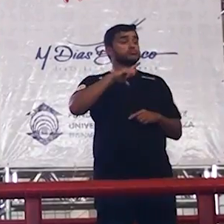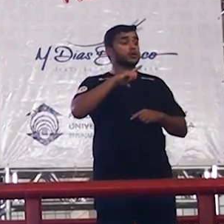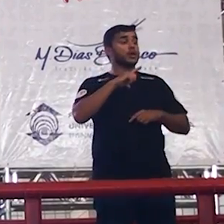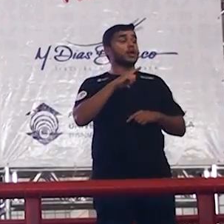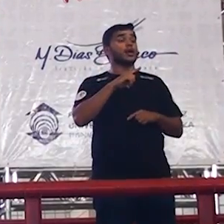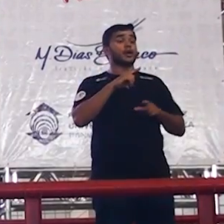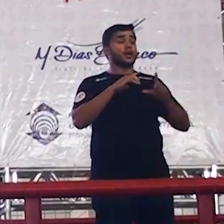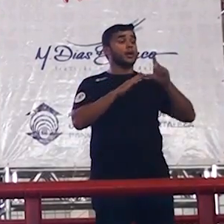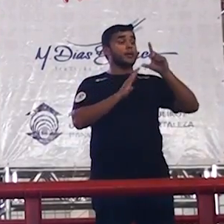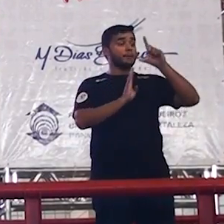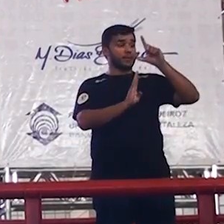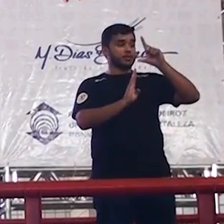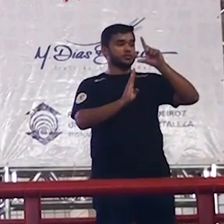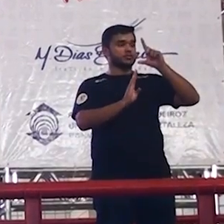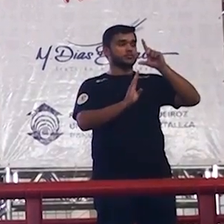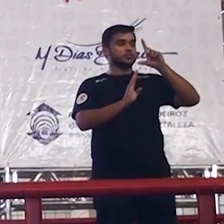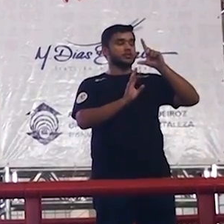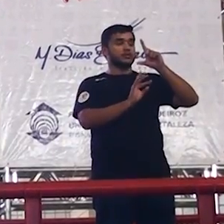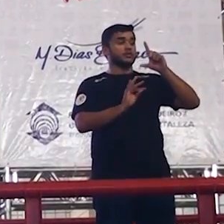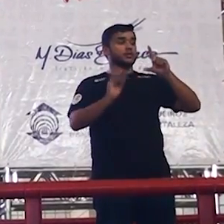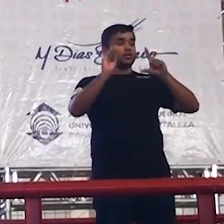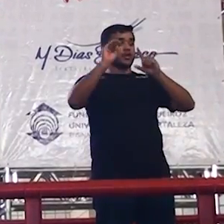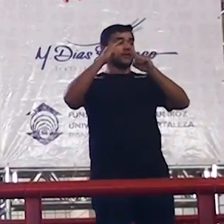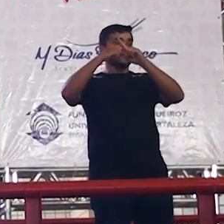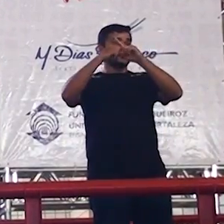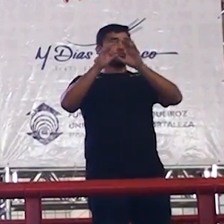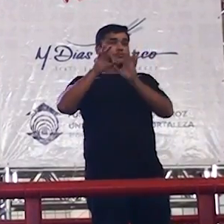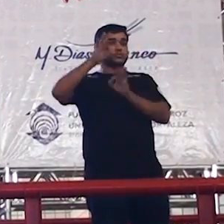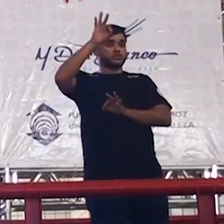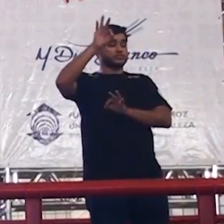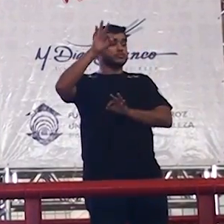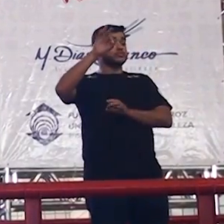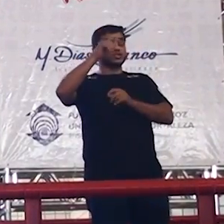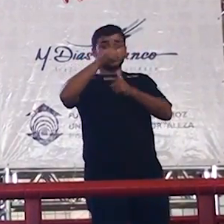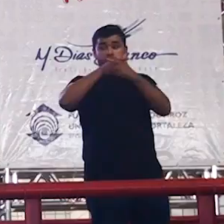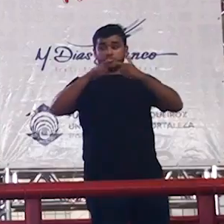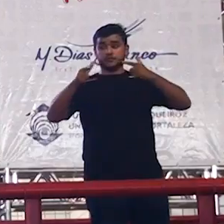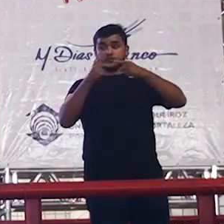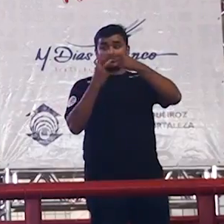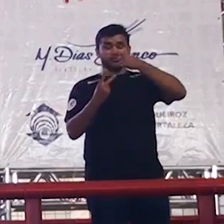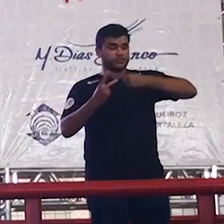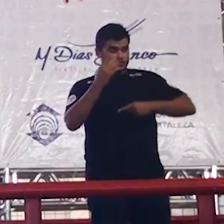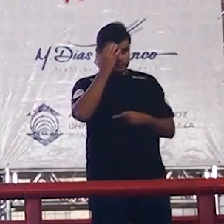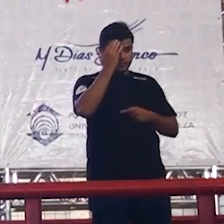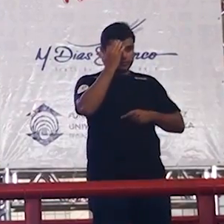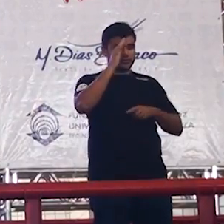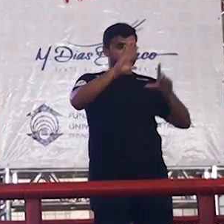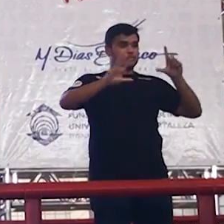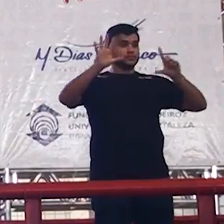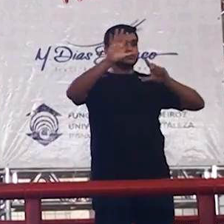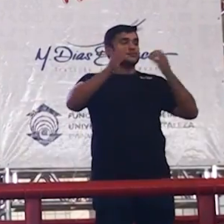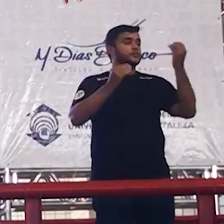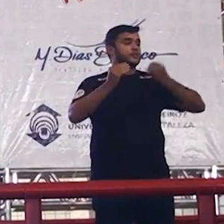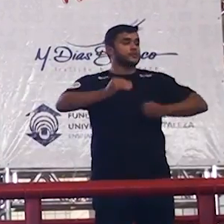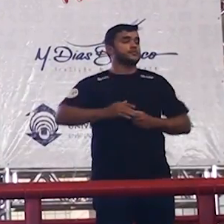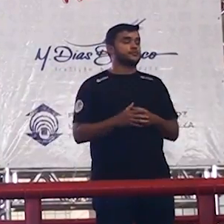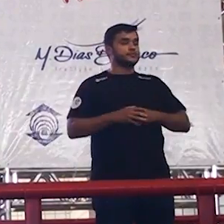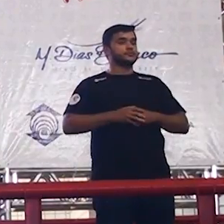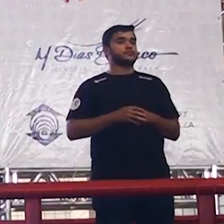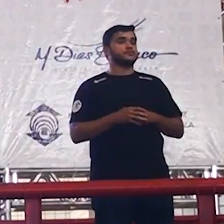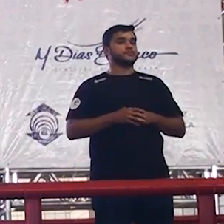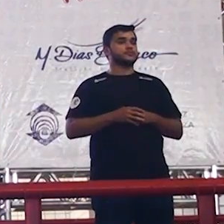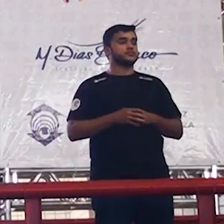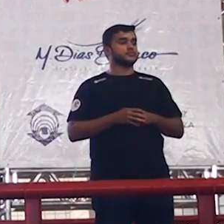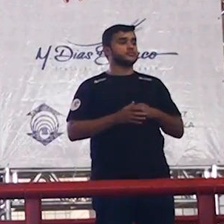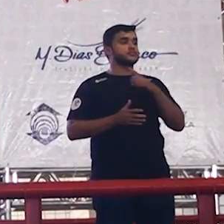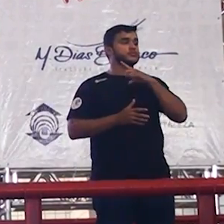dividido por 2. Somada ao quê? A área do outro triângulo, que a base é 3,